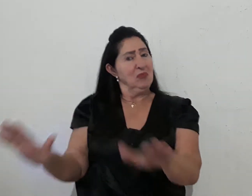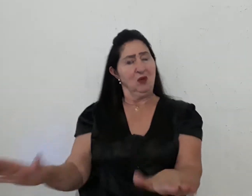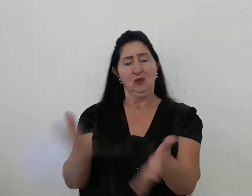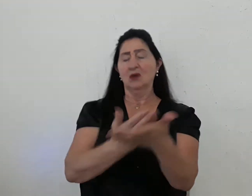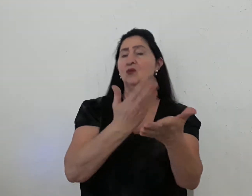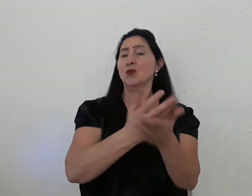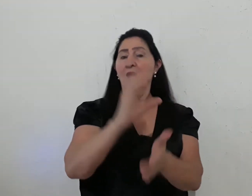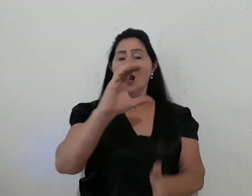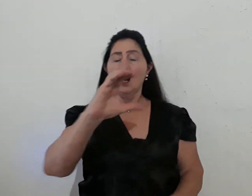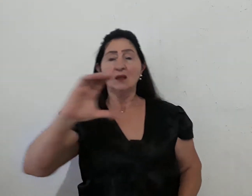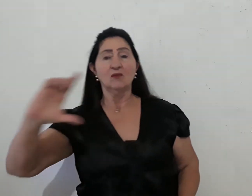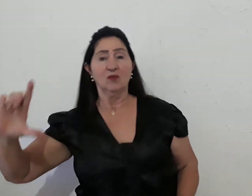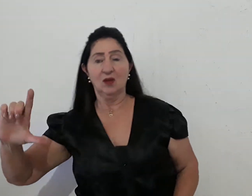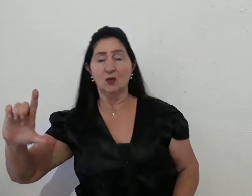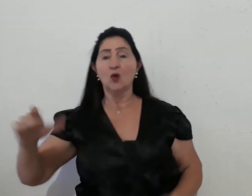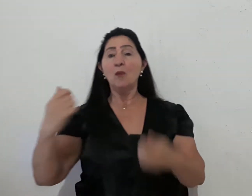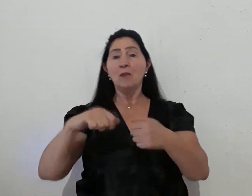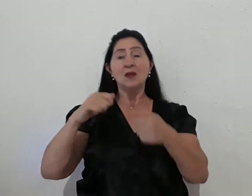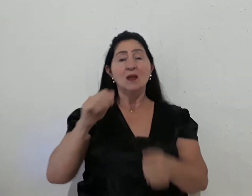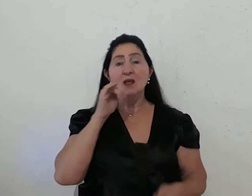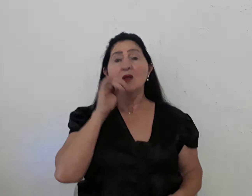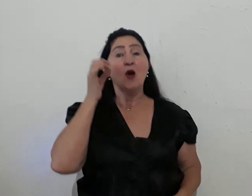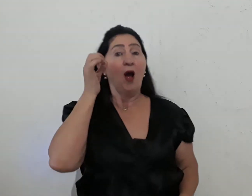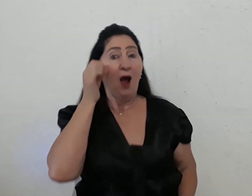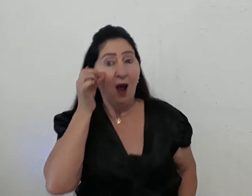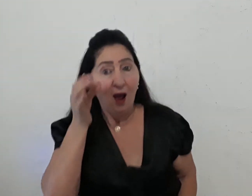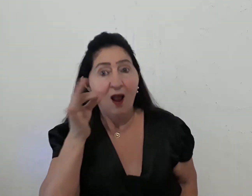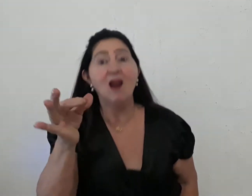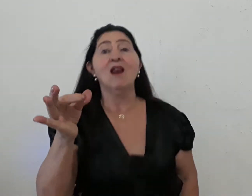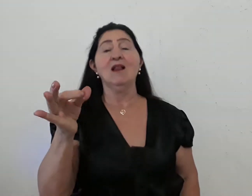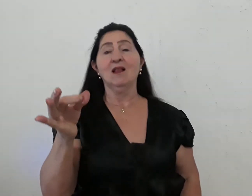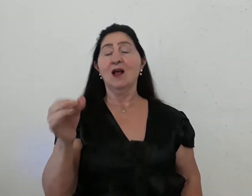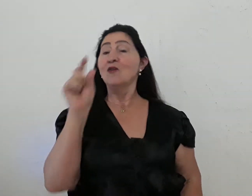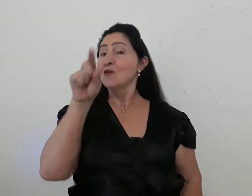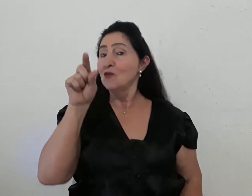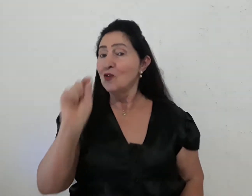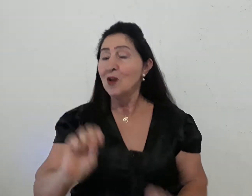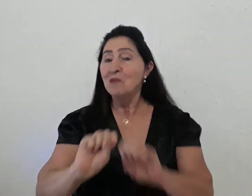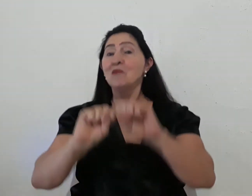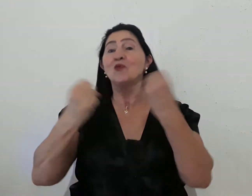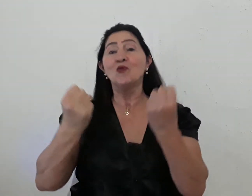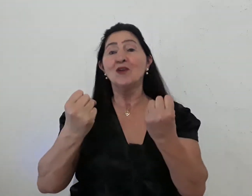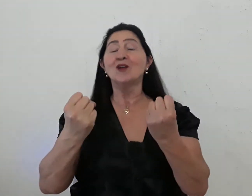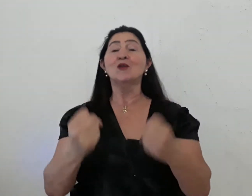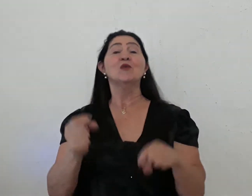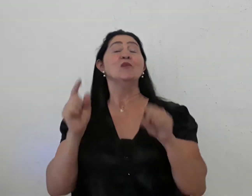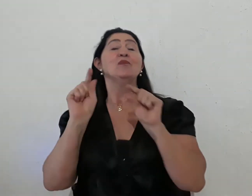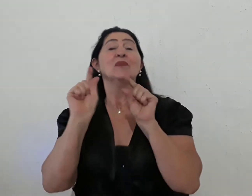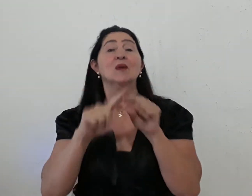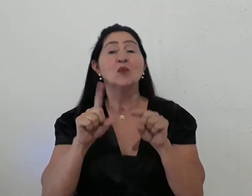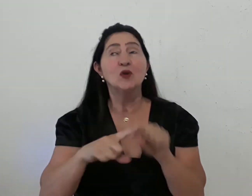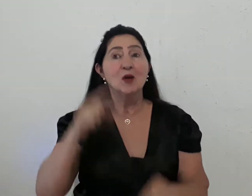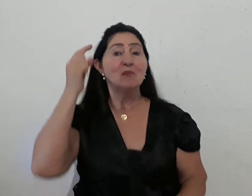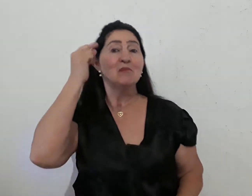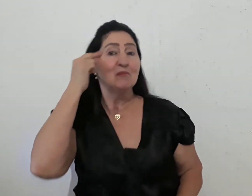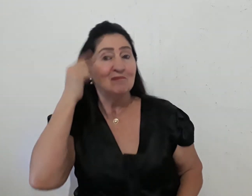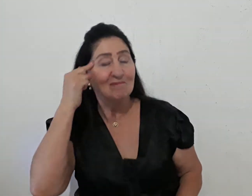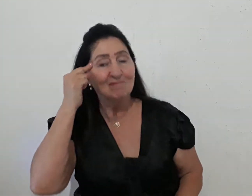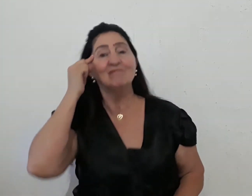classificadores, preciso lhe alertar que você está prejudicando a si mesmo com esse tipo de pensamento. Vamos